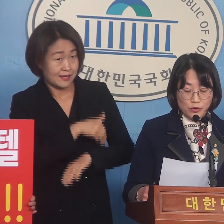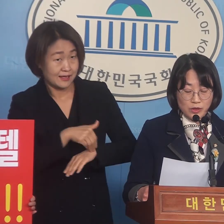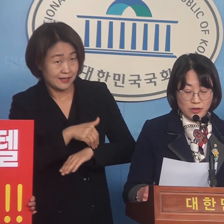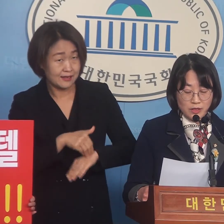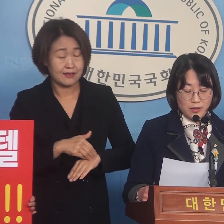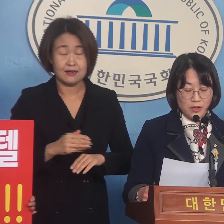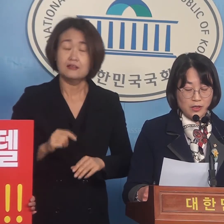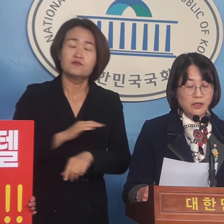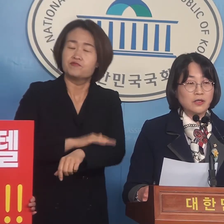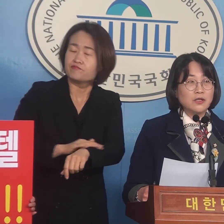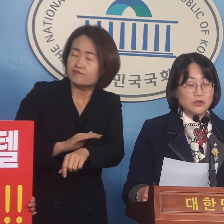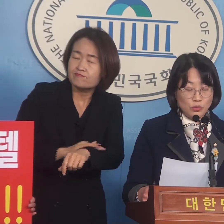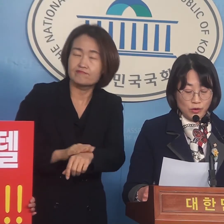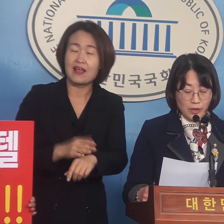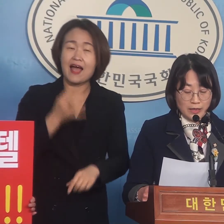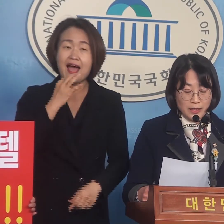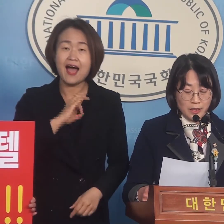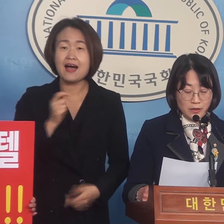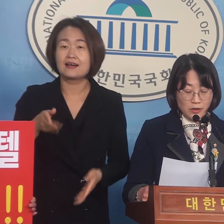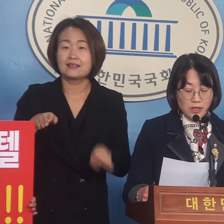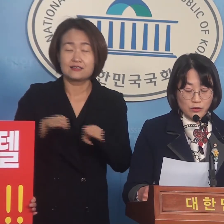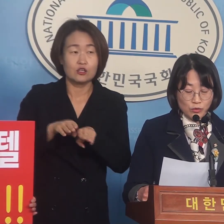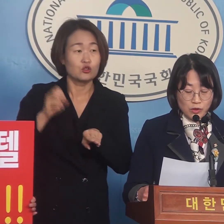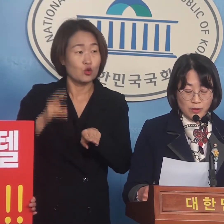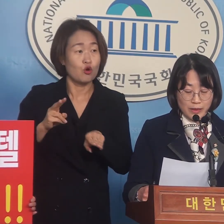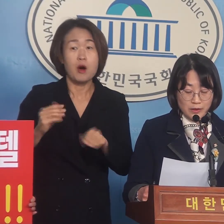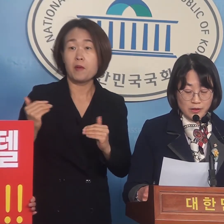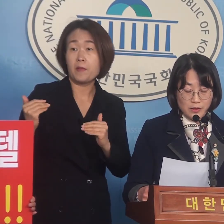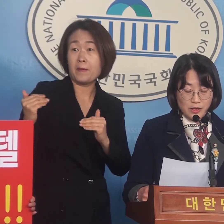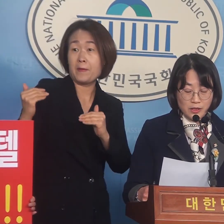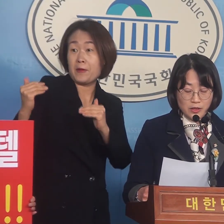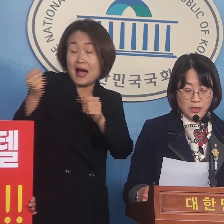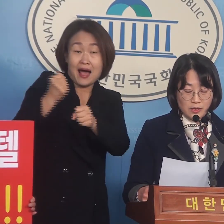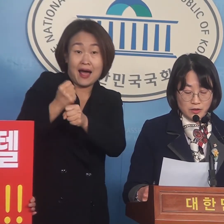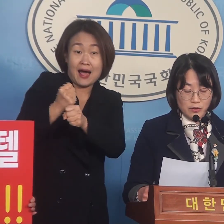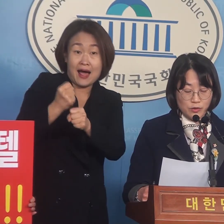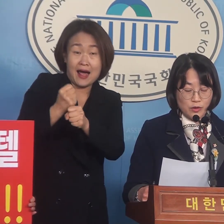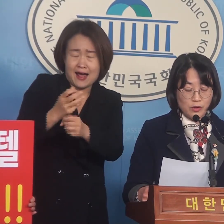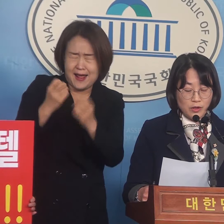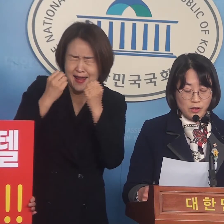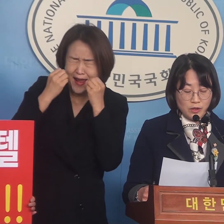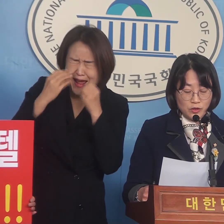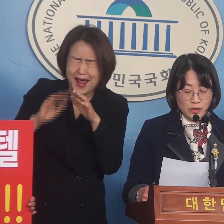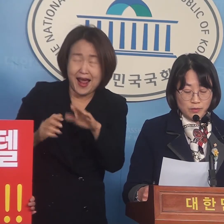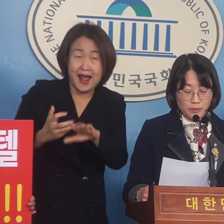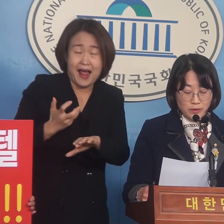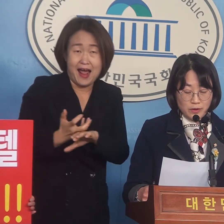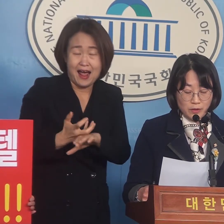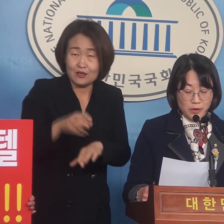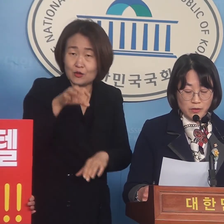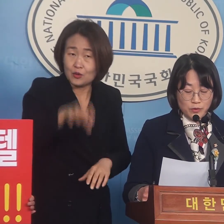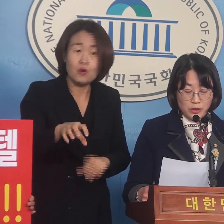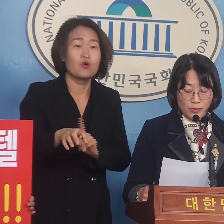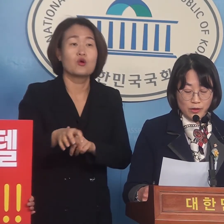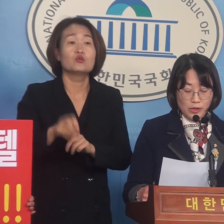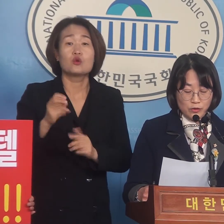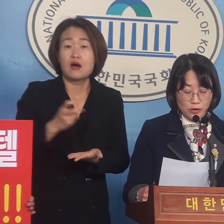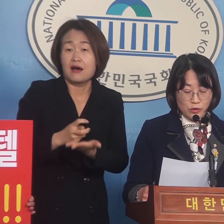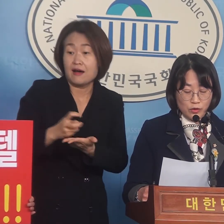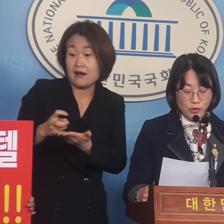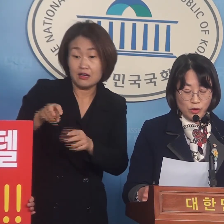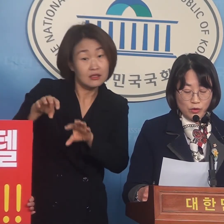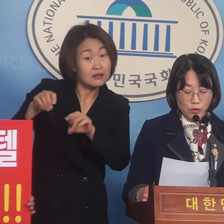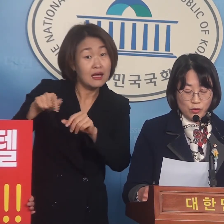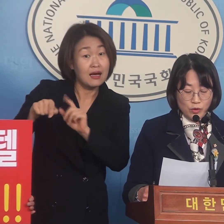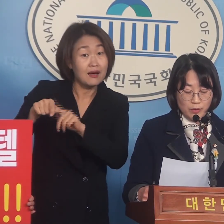혜택을 볼 수 있는 시설, 또 안양의 성장 동력을 만들 혁신의 거점으로 시외버스 터미널 부지를 활용할